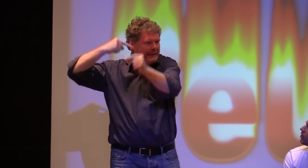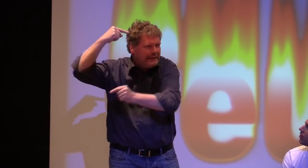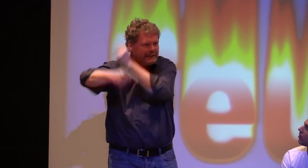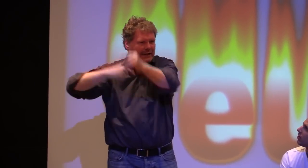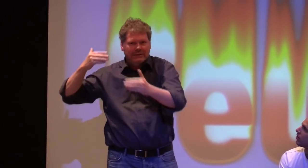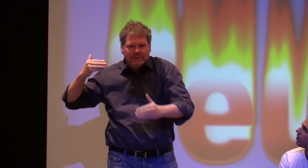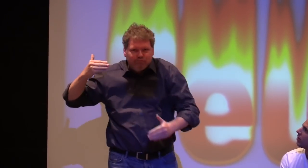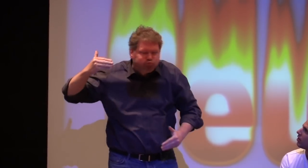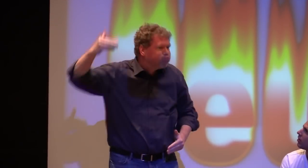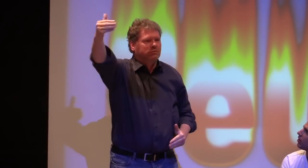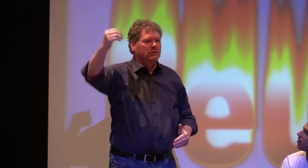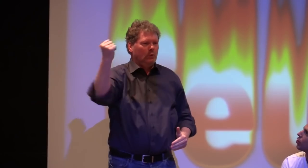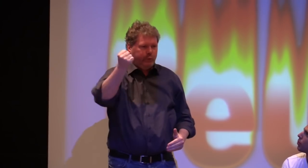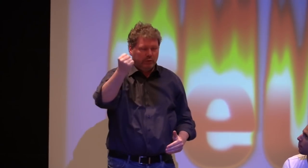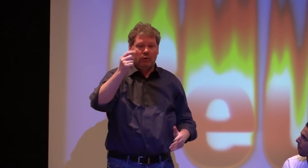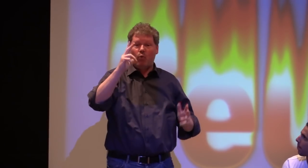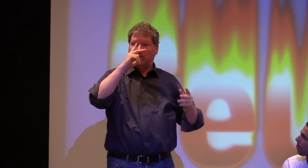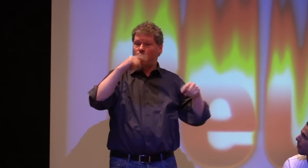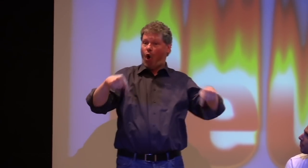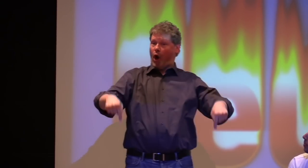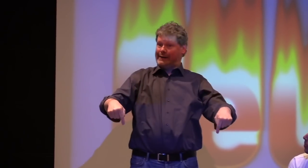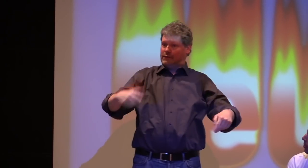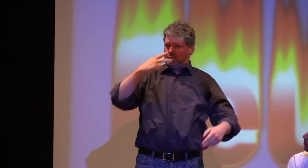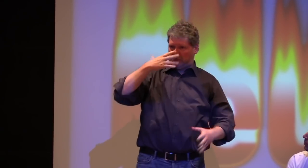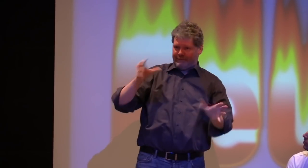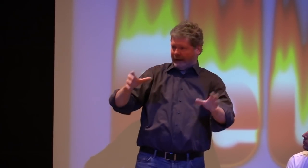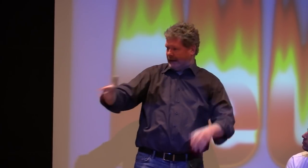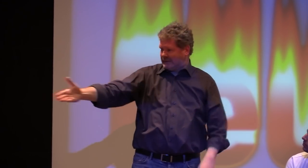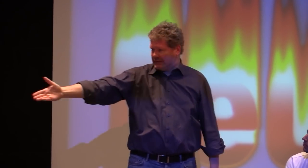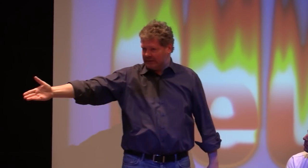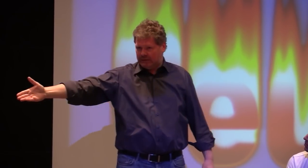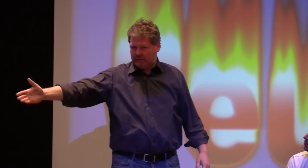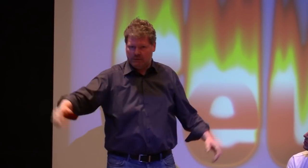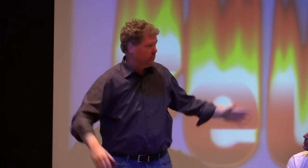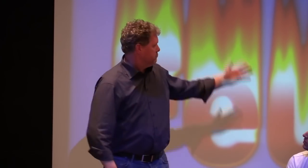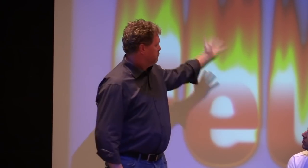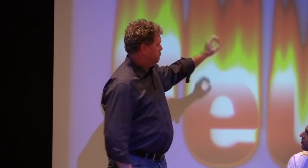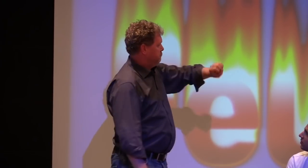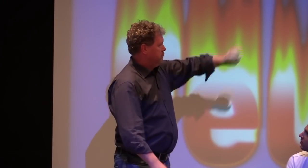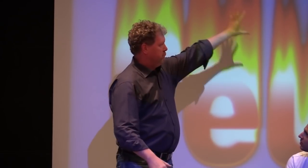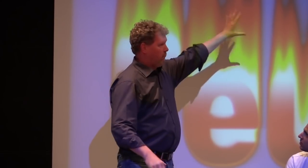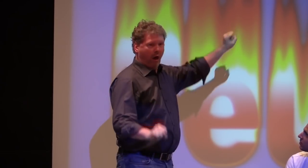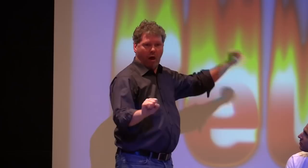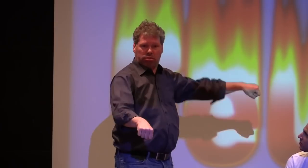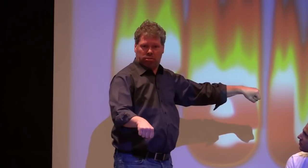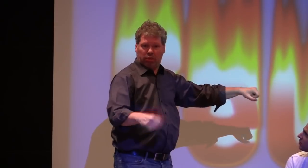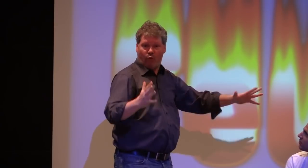Es wird ja momentan auch dieser neue Mobilfunkstandard 5G diskutiert. Da sind wir mittlerweile